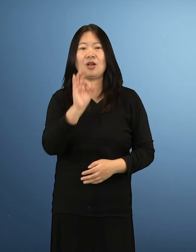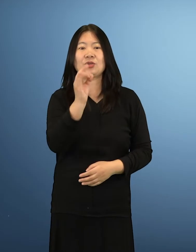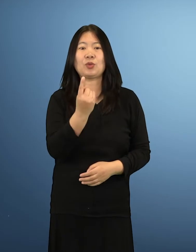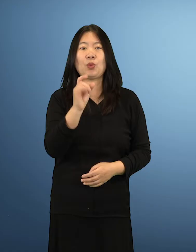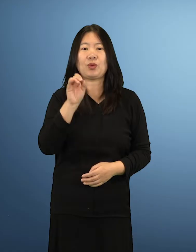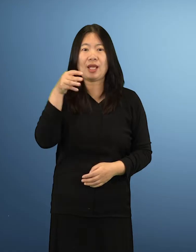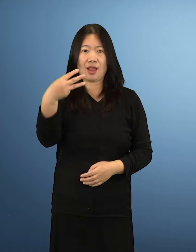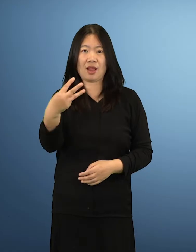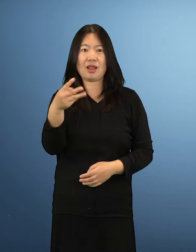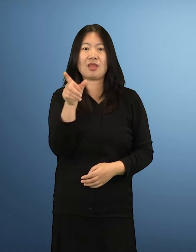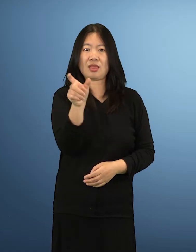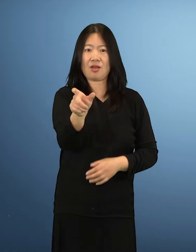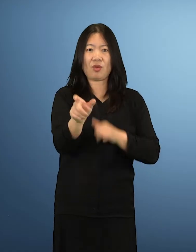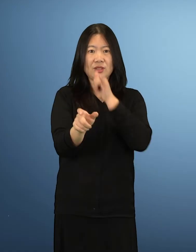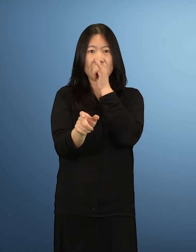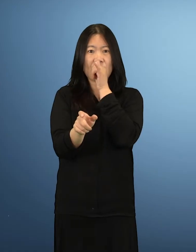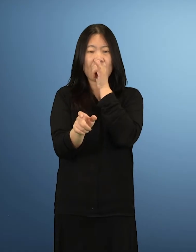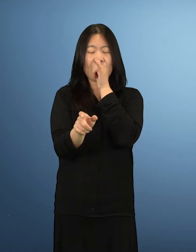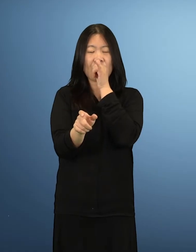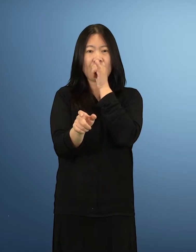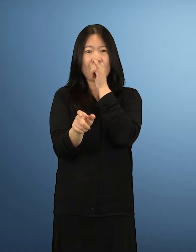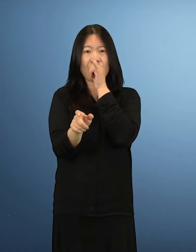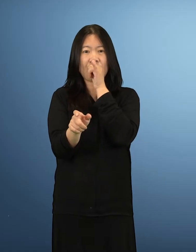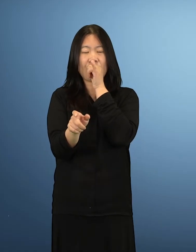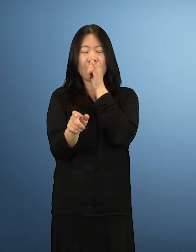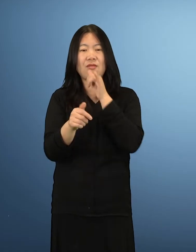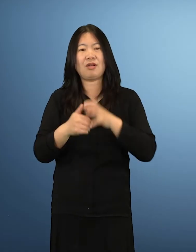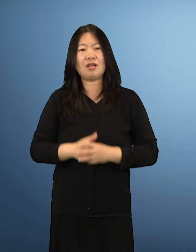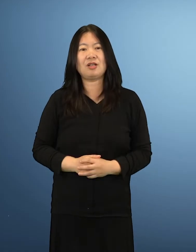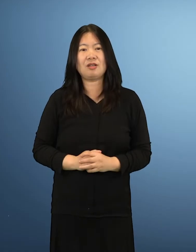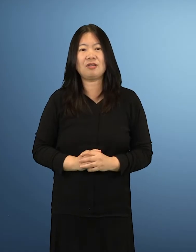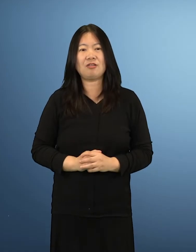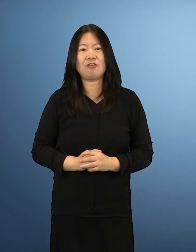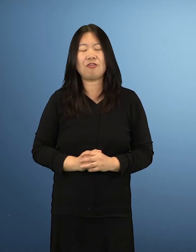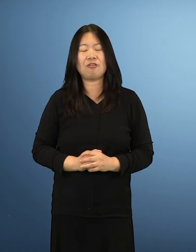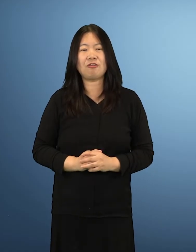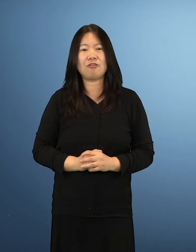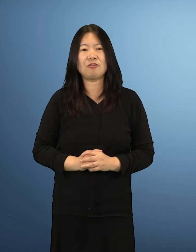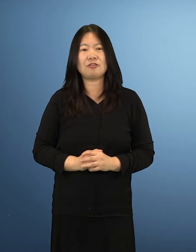요엘서가 끼어 있단 말이죠. 그리고 어떤